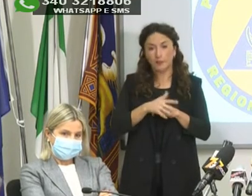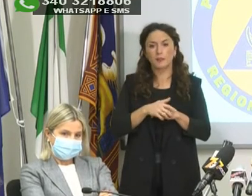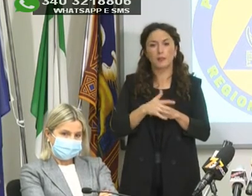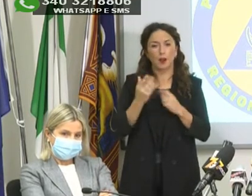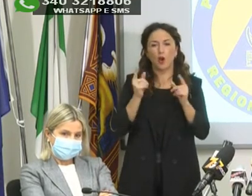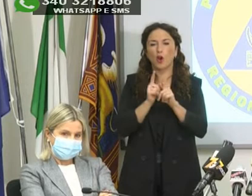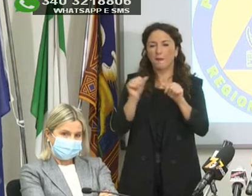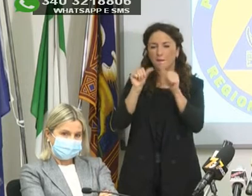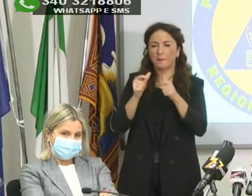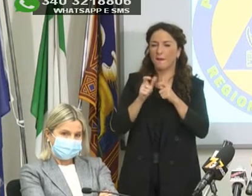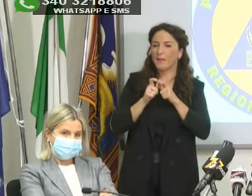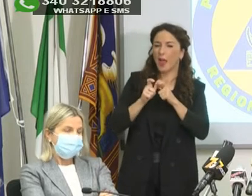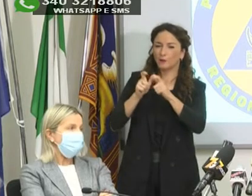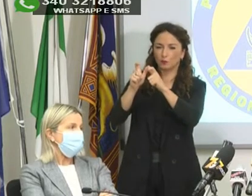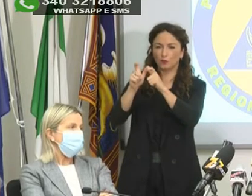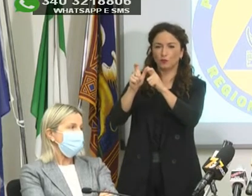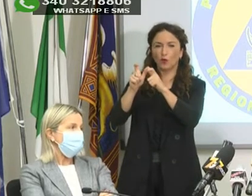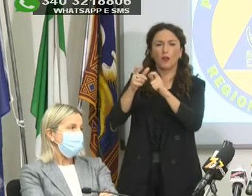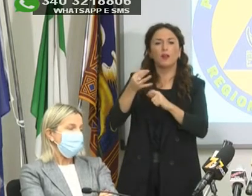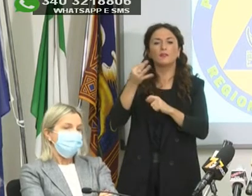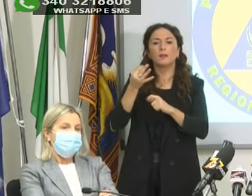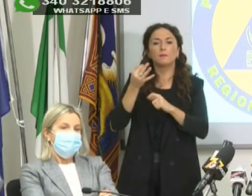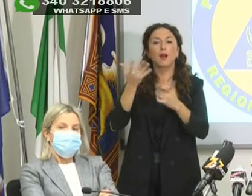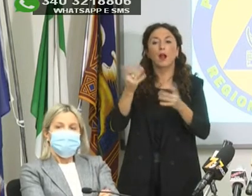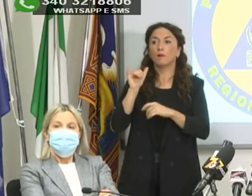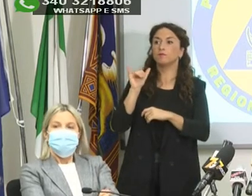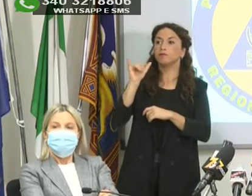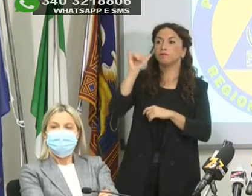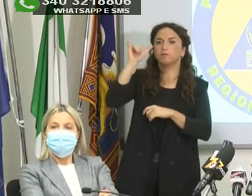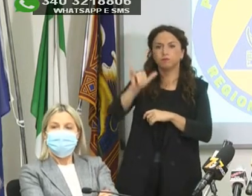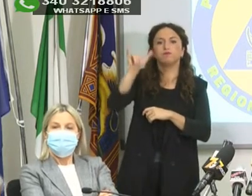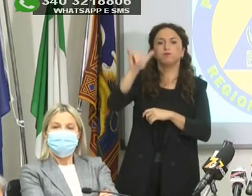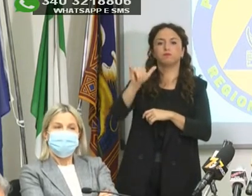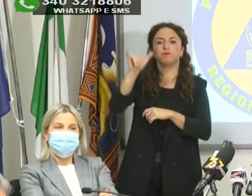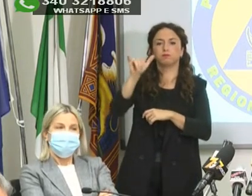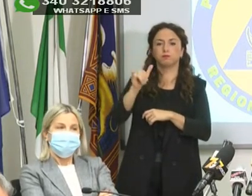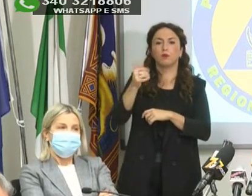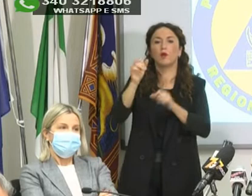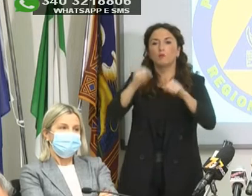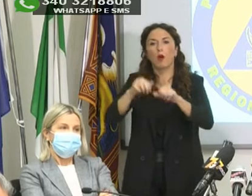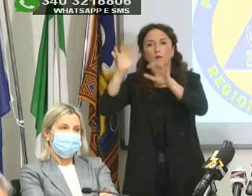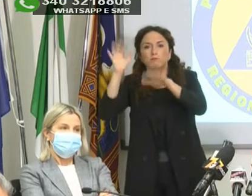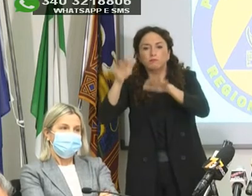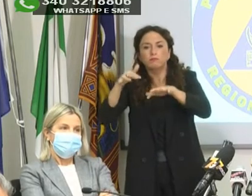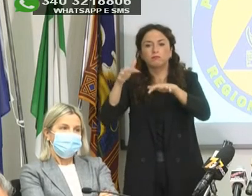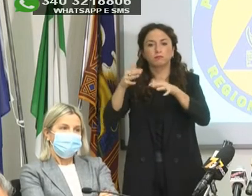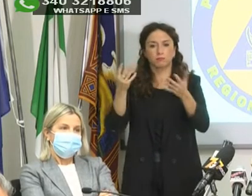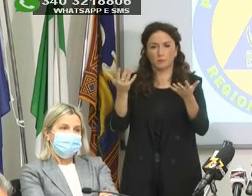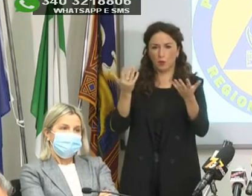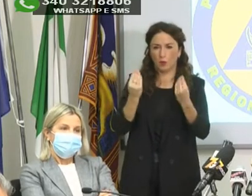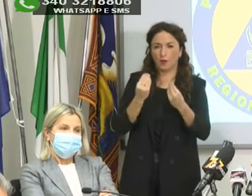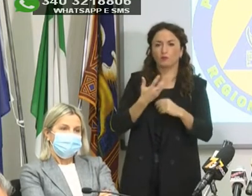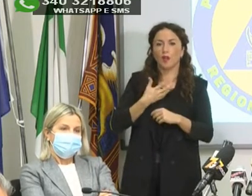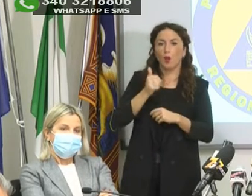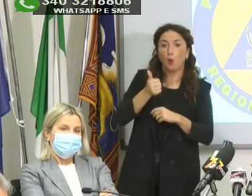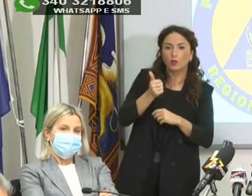nei grandi viaggi c'è sempre cosa? La turbolenza. Già è brutto tempo perché quando cominci a fare 10, 11, 12